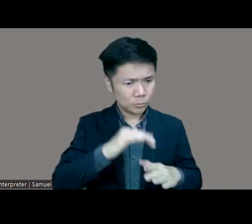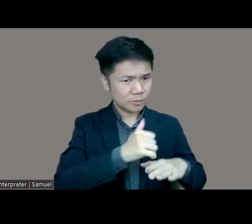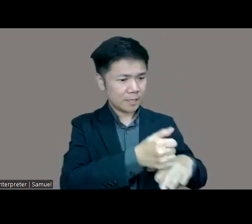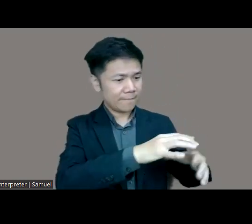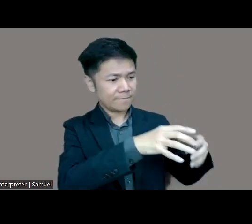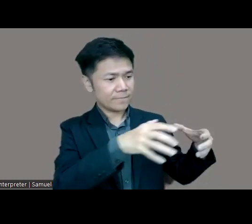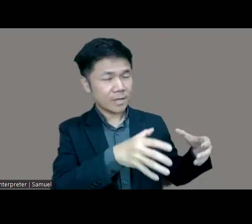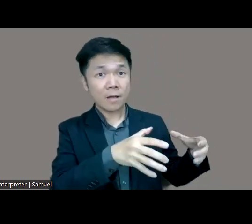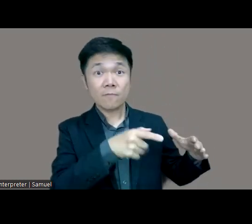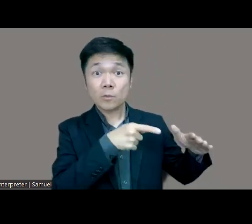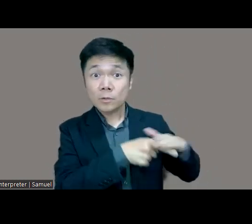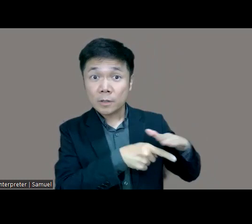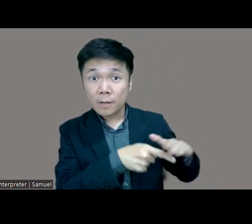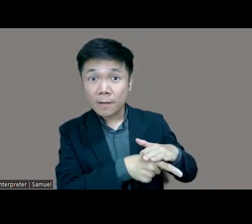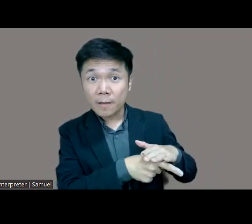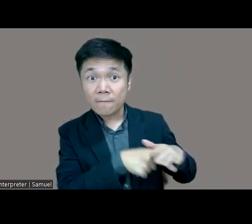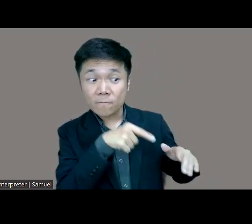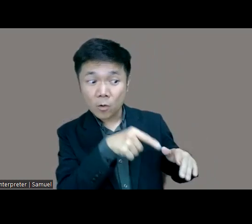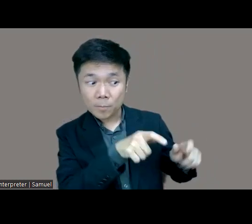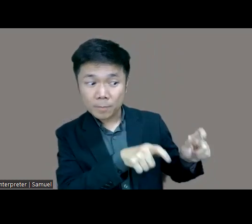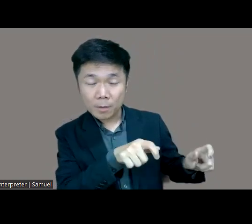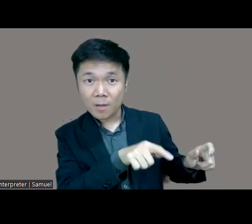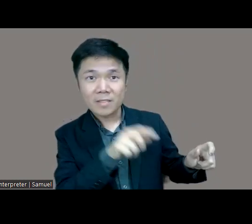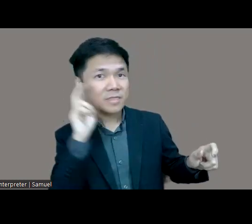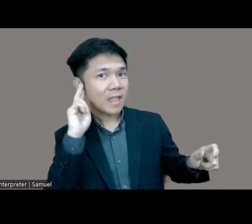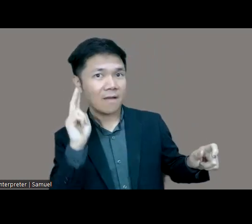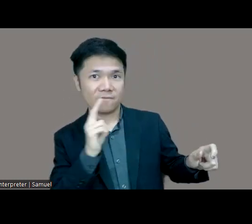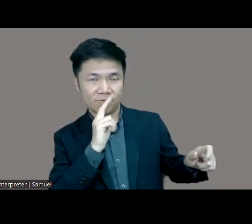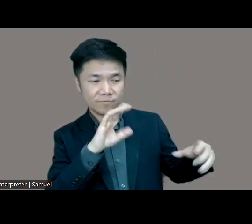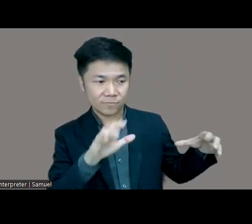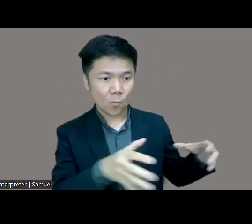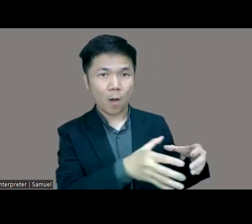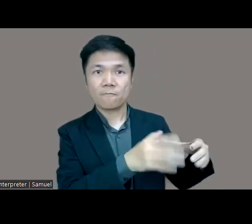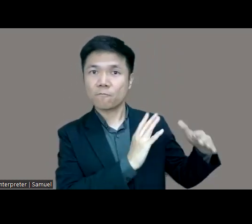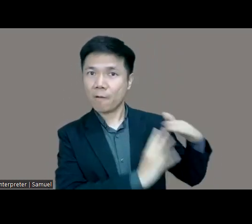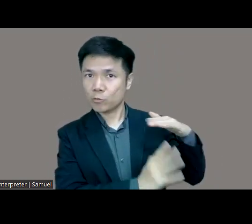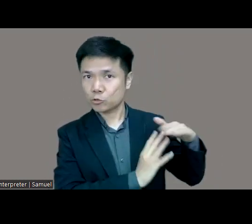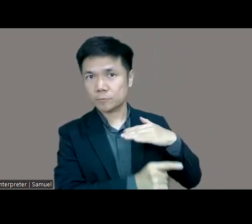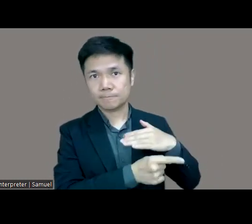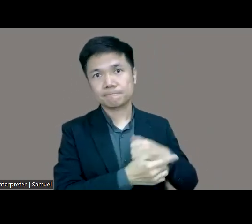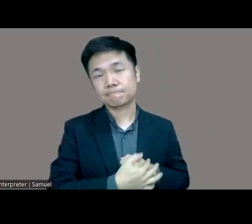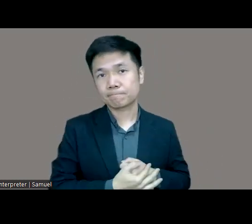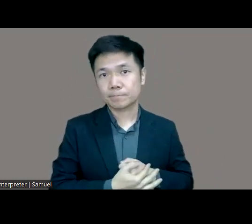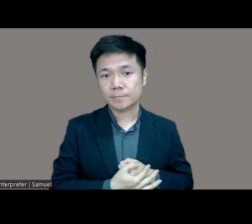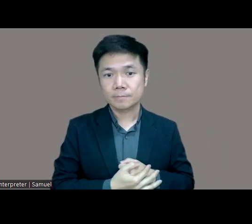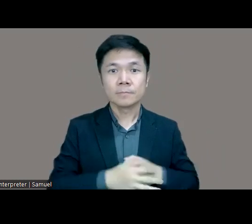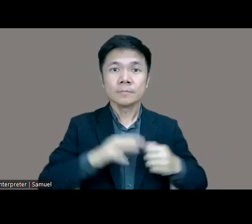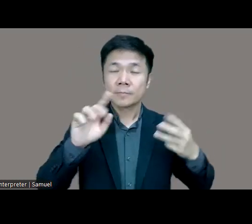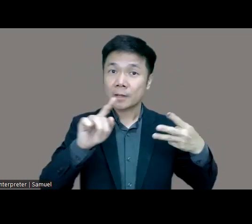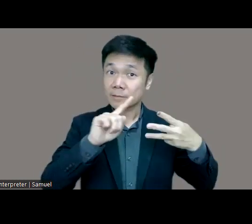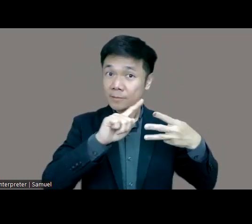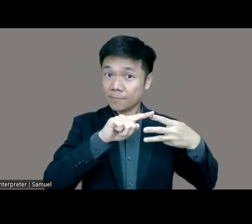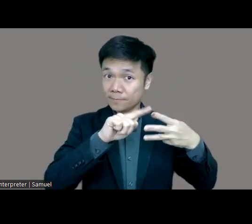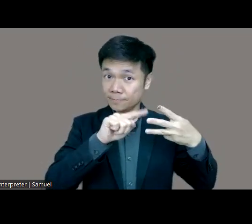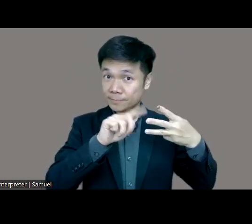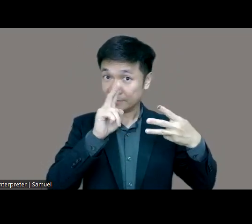de réfugiés avec surdité. C'est une idée très spécifique. Et aussi, il y a un